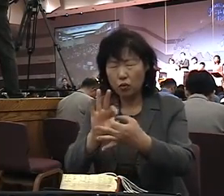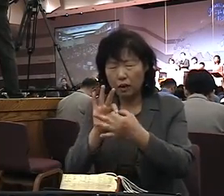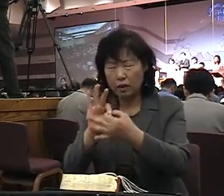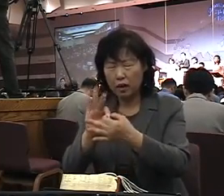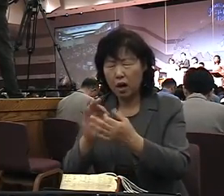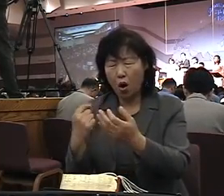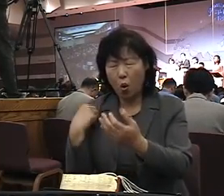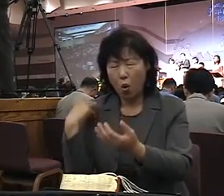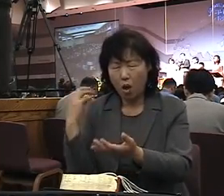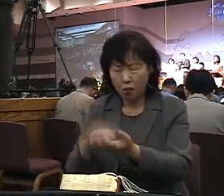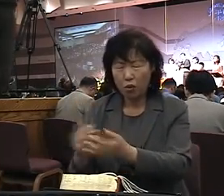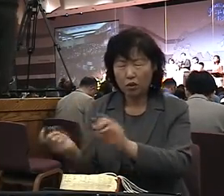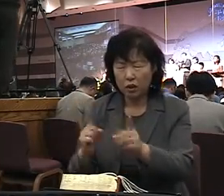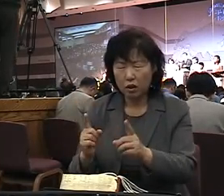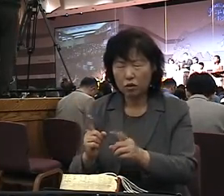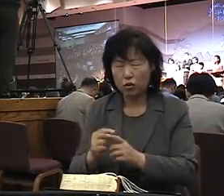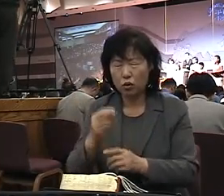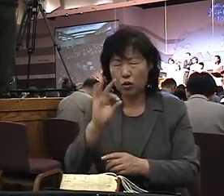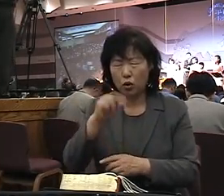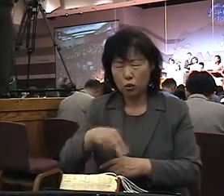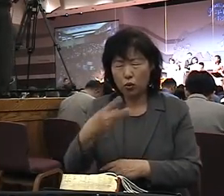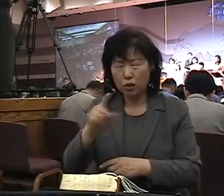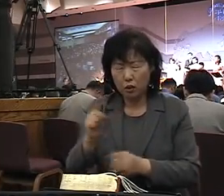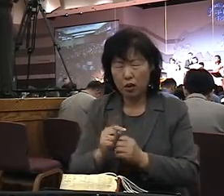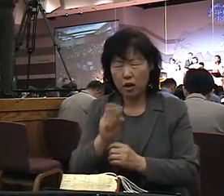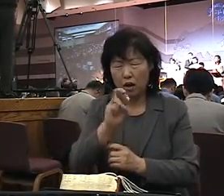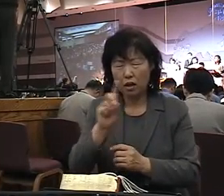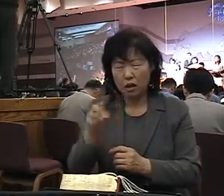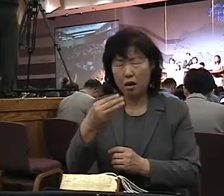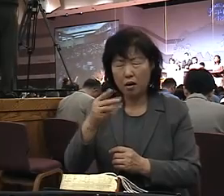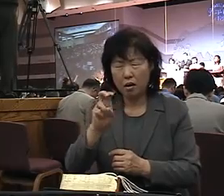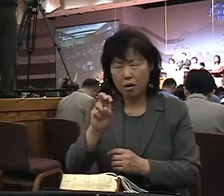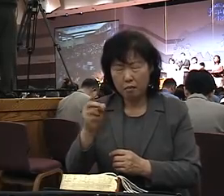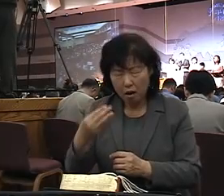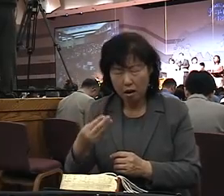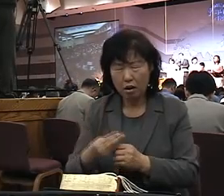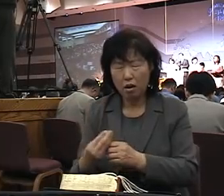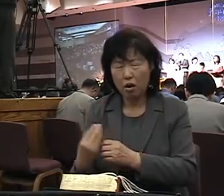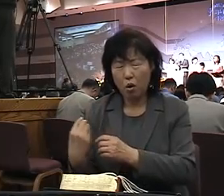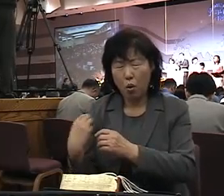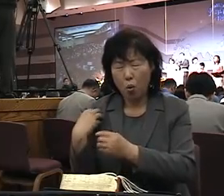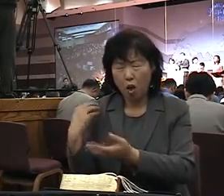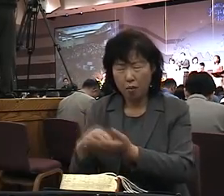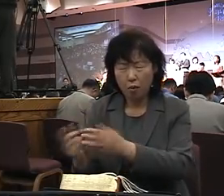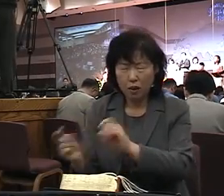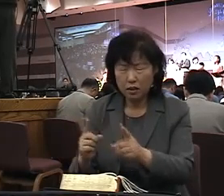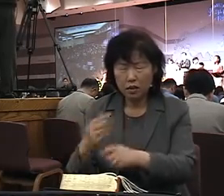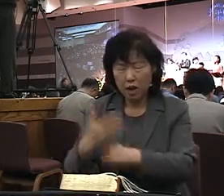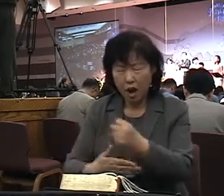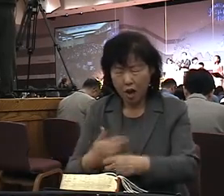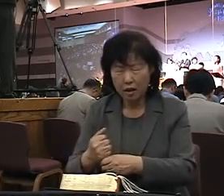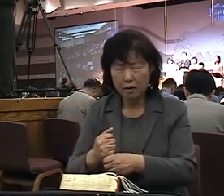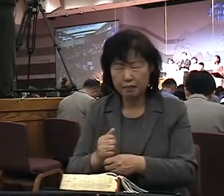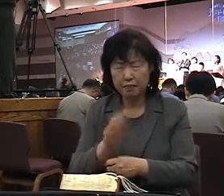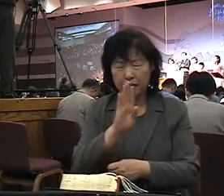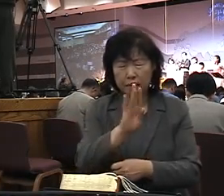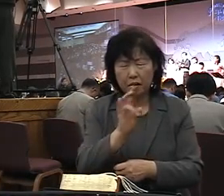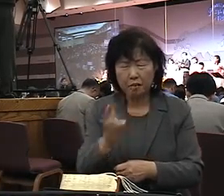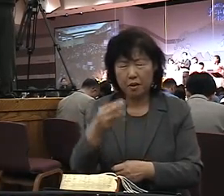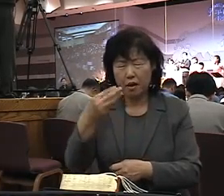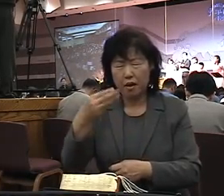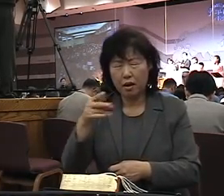주시옵소서. 유다와 다말을 회복하신 하나님, 베레스를 구속하신 하나님, 오늘도 구속의 역사를